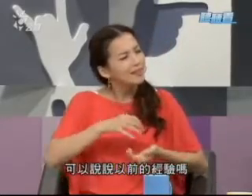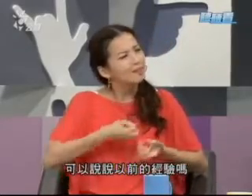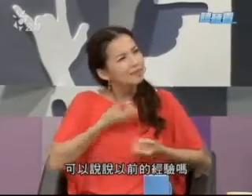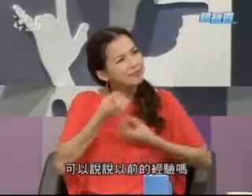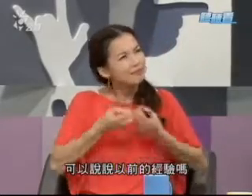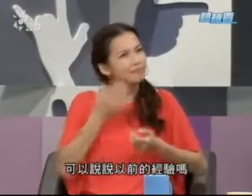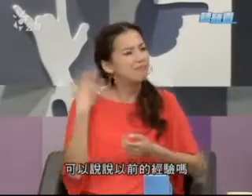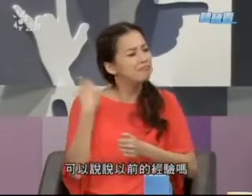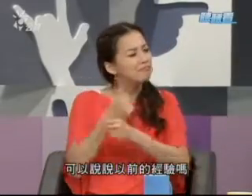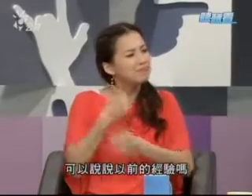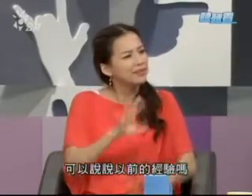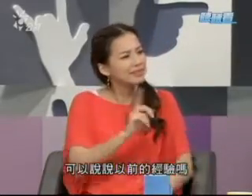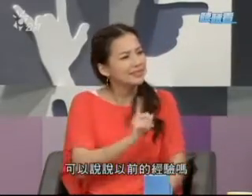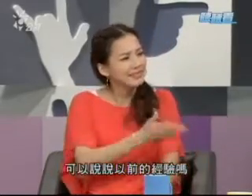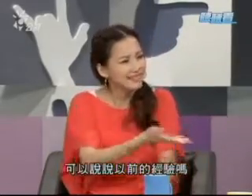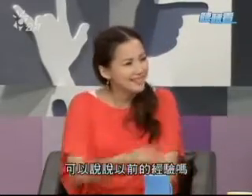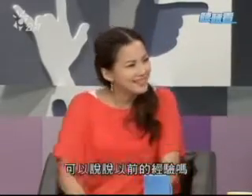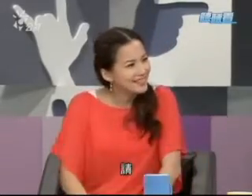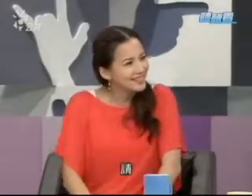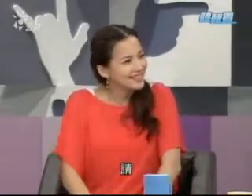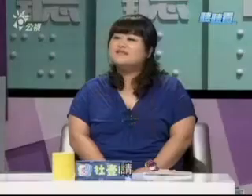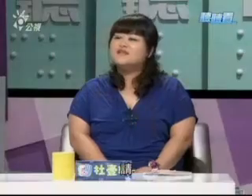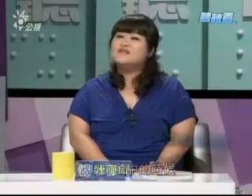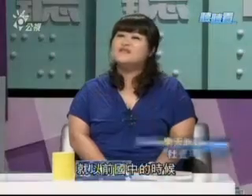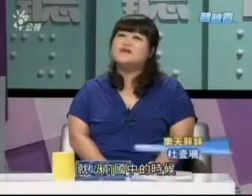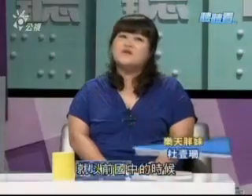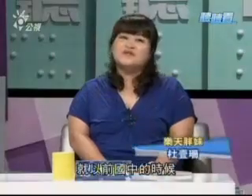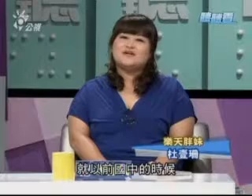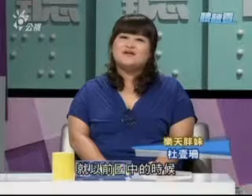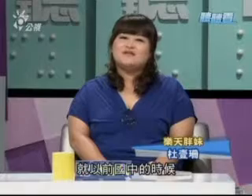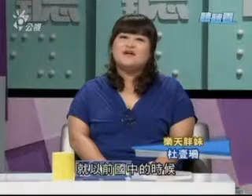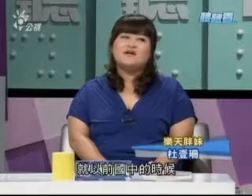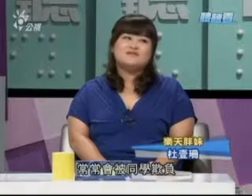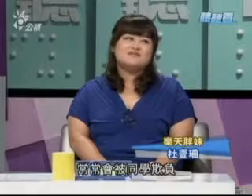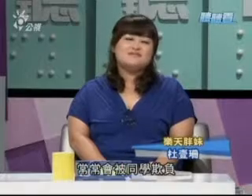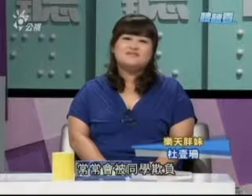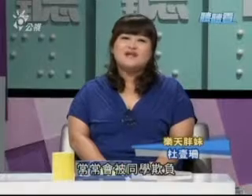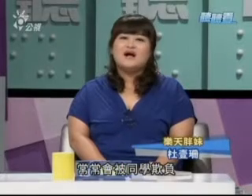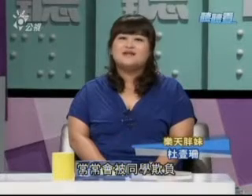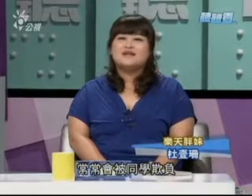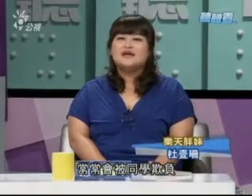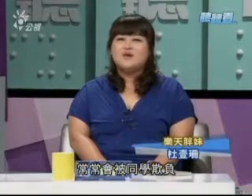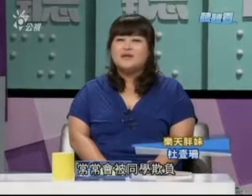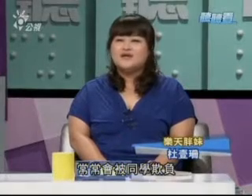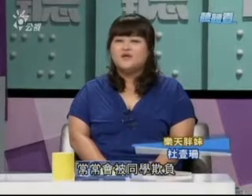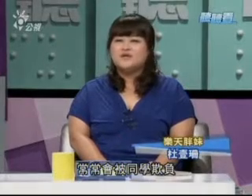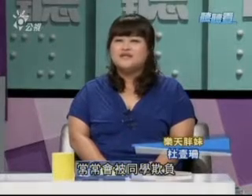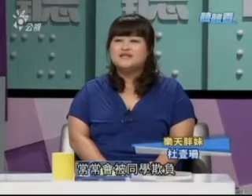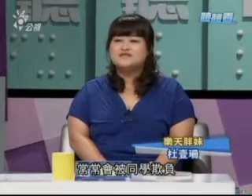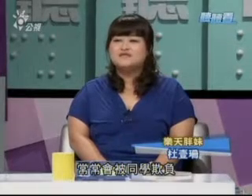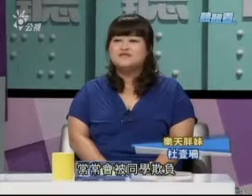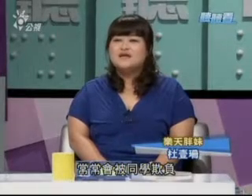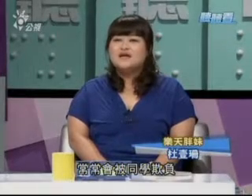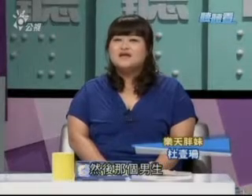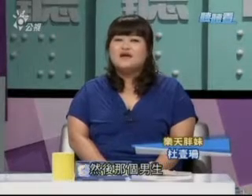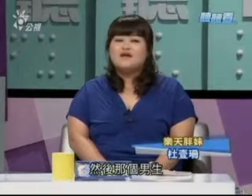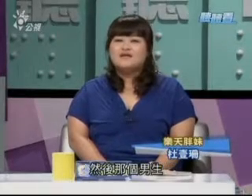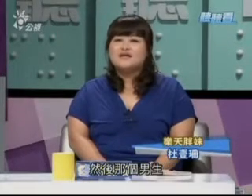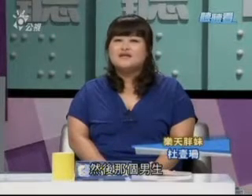以前的经验吗？请。 就以前国中的时候，常常会被同学欺负，然后那个男